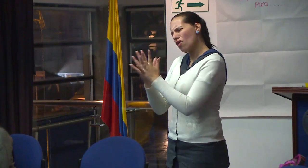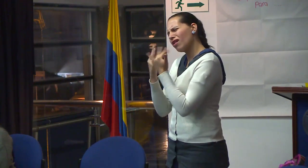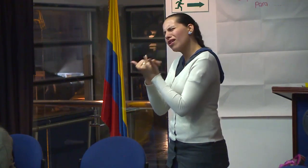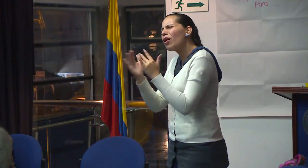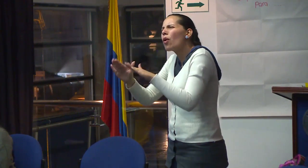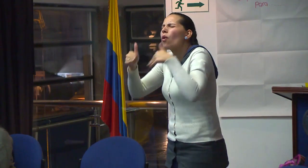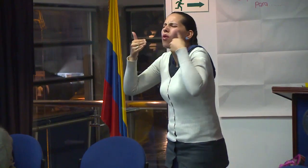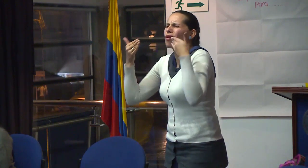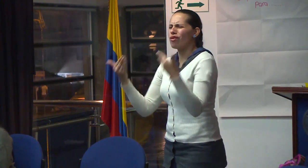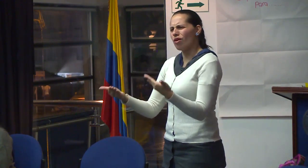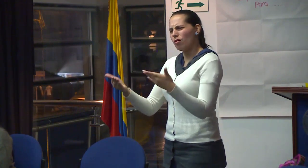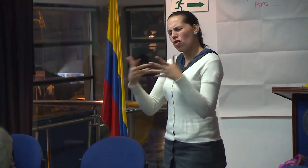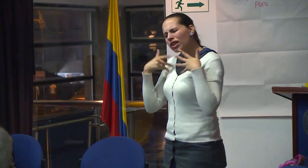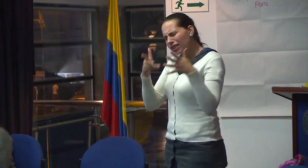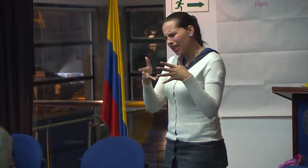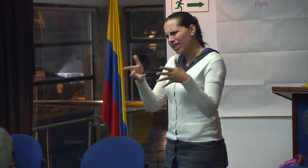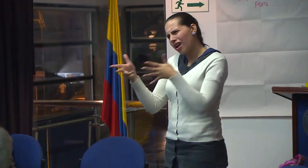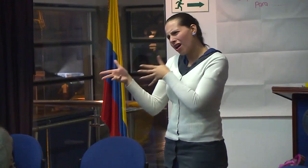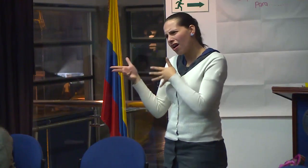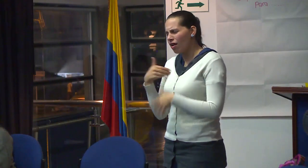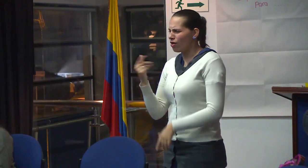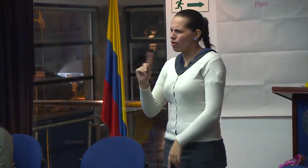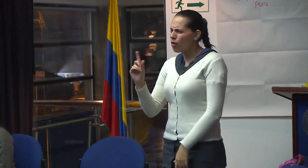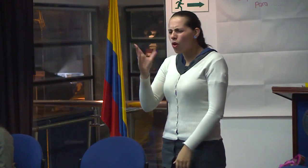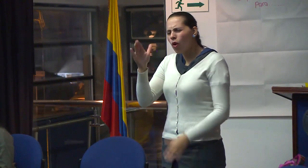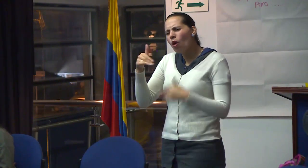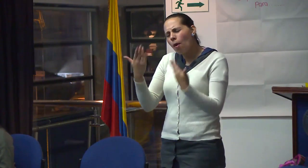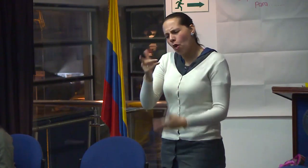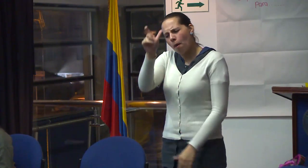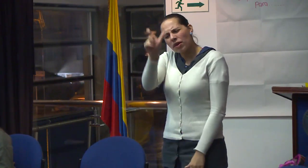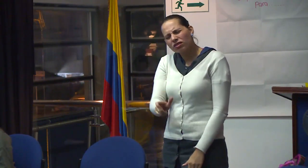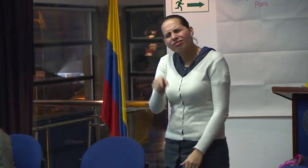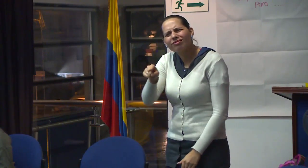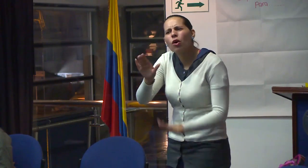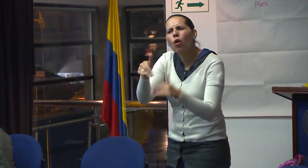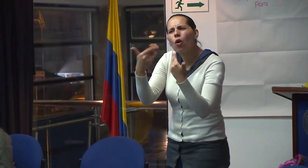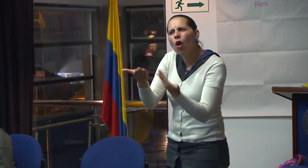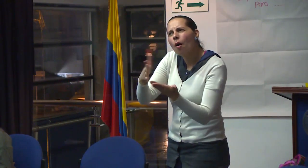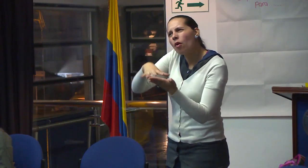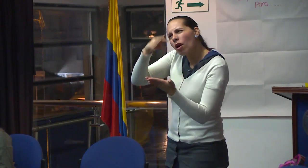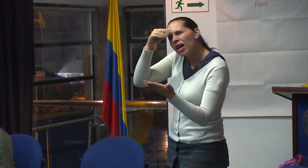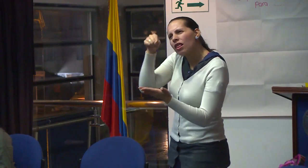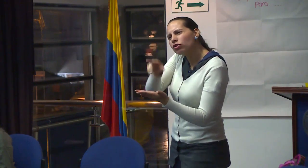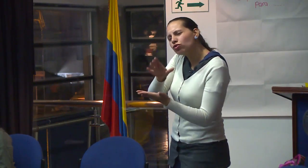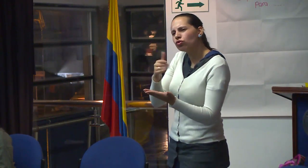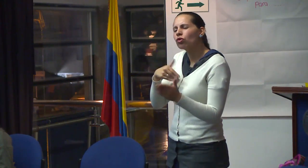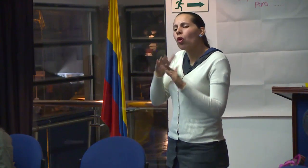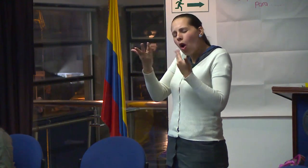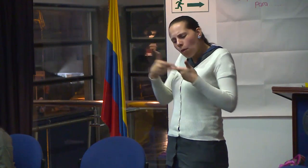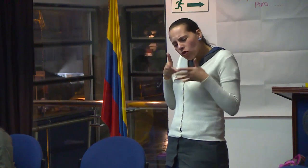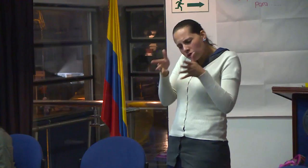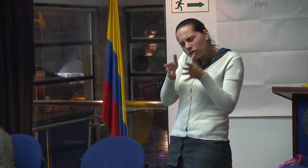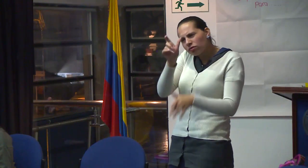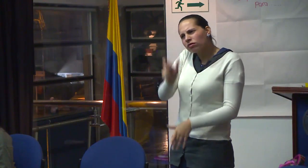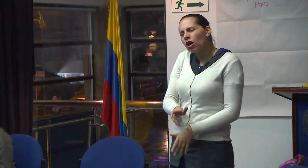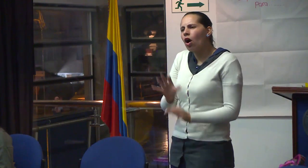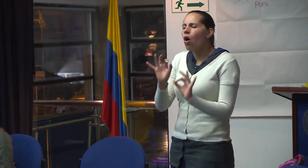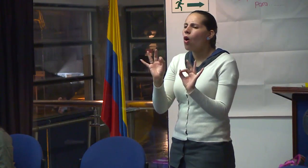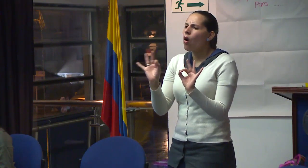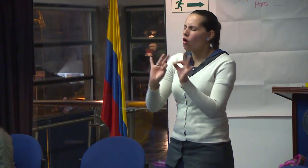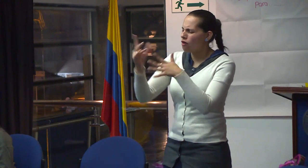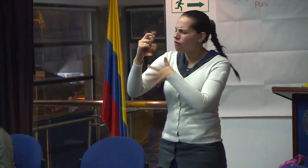sino cómo se le enseña a esta persona, cómo aprende la persona, qué factores están asociados a su proceso de vida. Porque es que yo